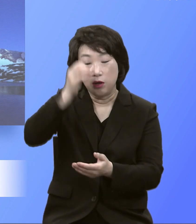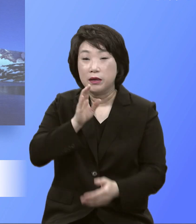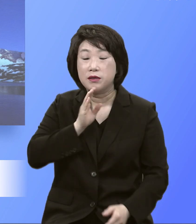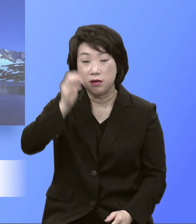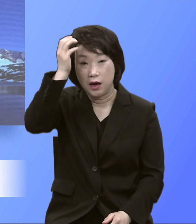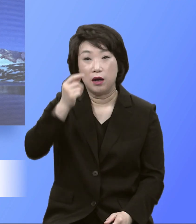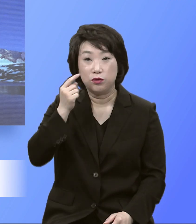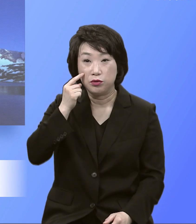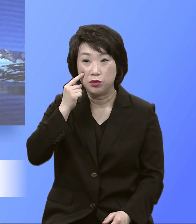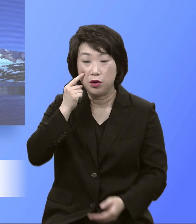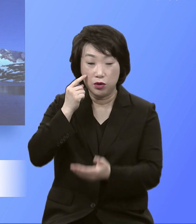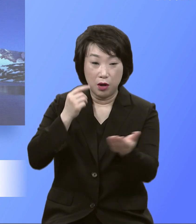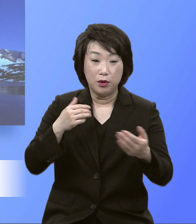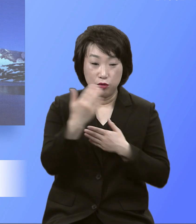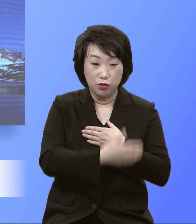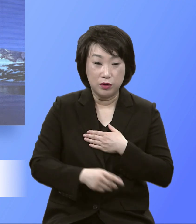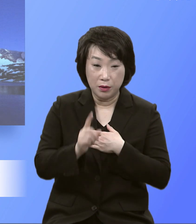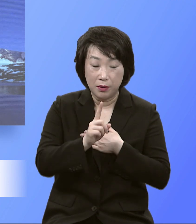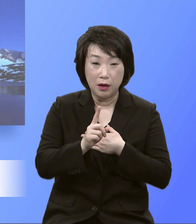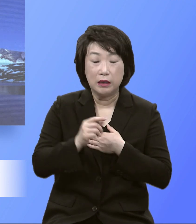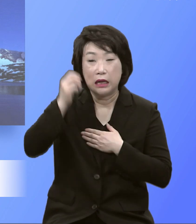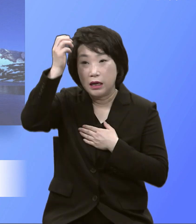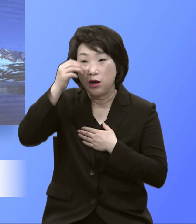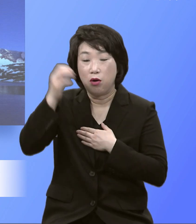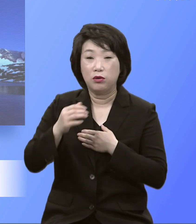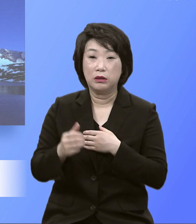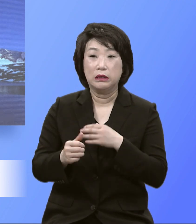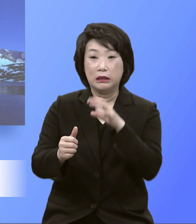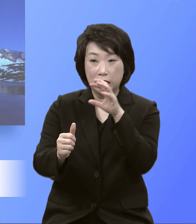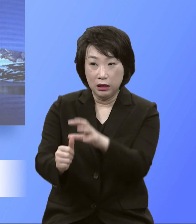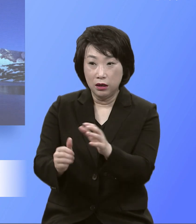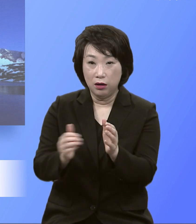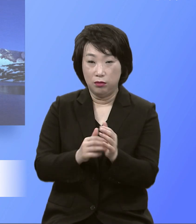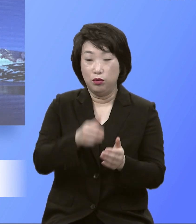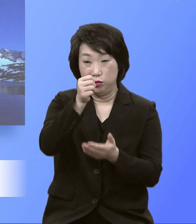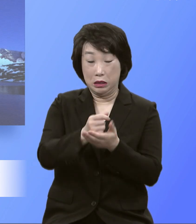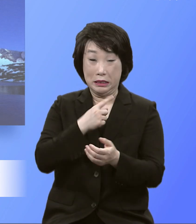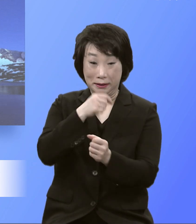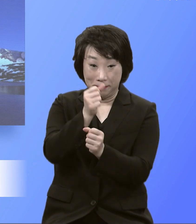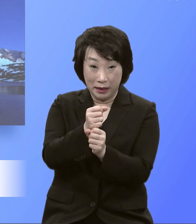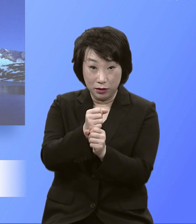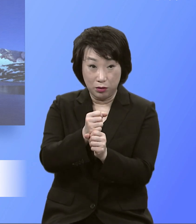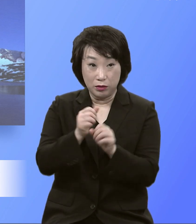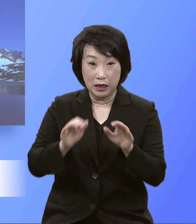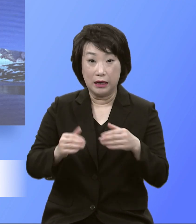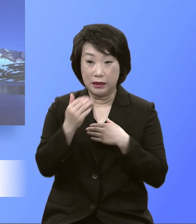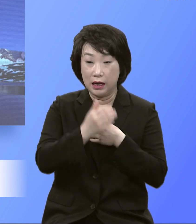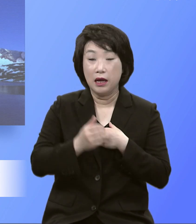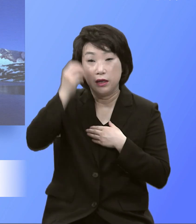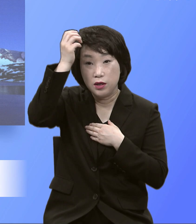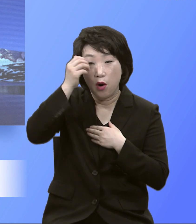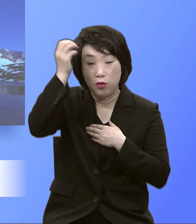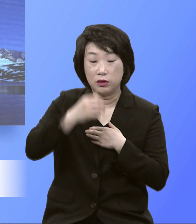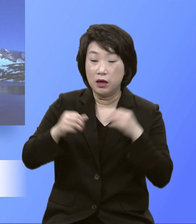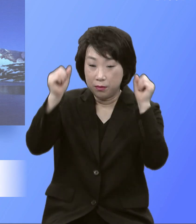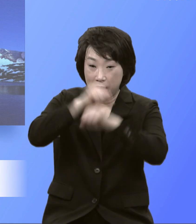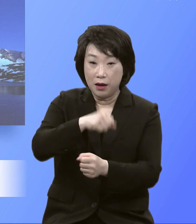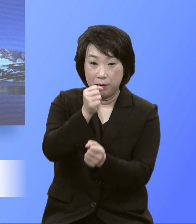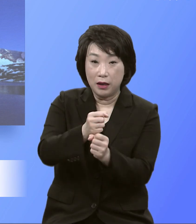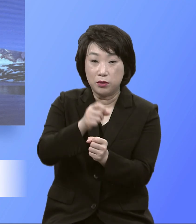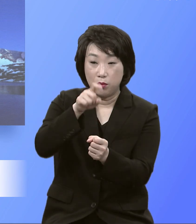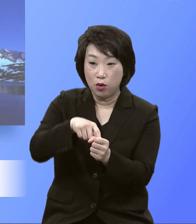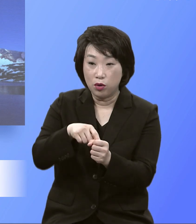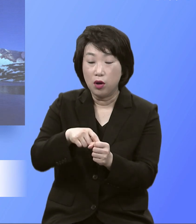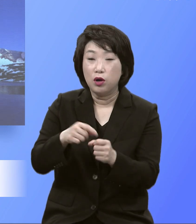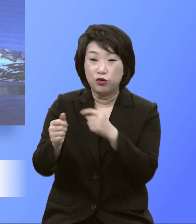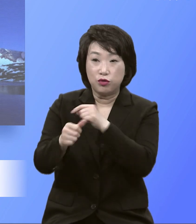신령한 눈으로 육신이 어떻게 내 영혼을 학대하고 죄짓게 만들고 내 영혼을 멸망시키고